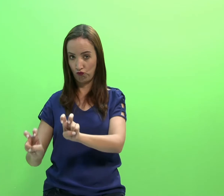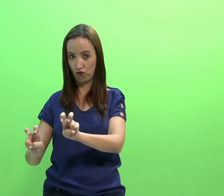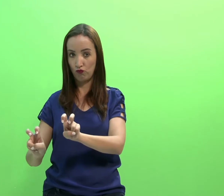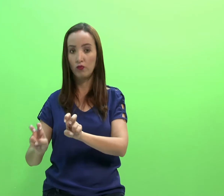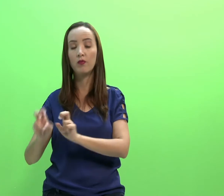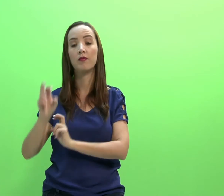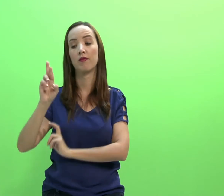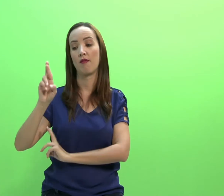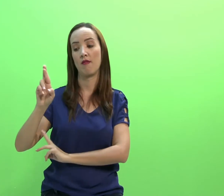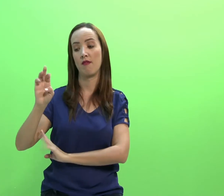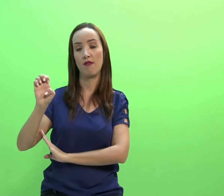citação,